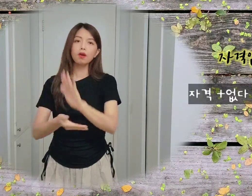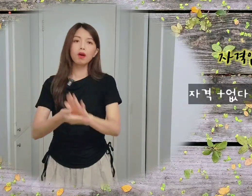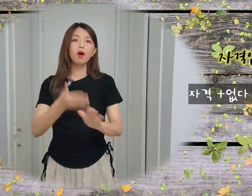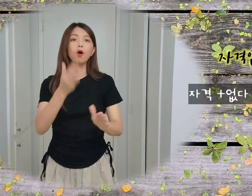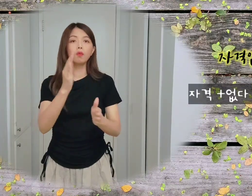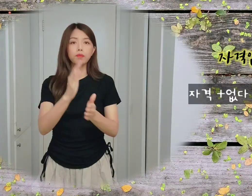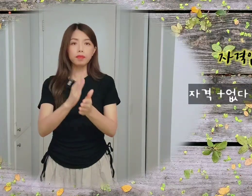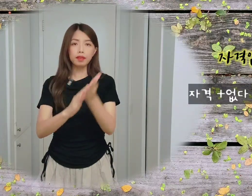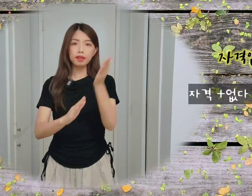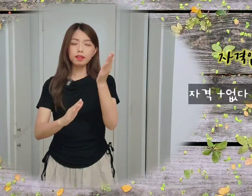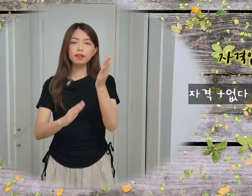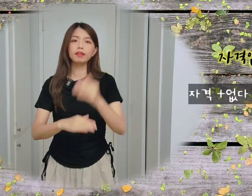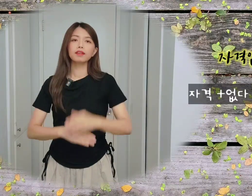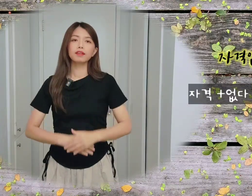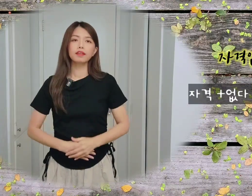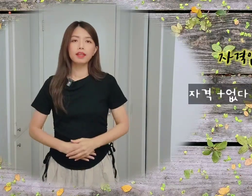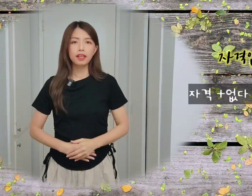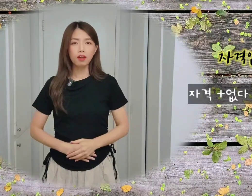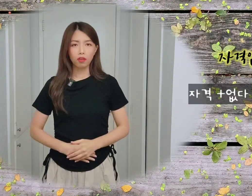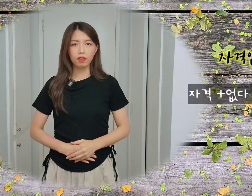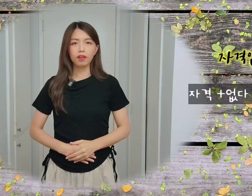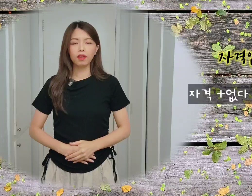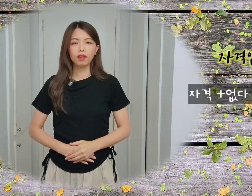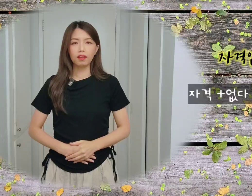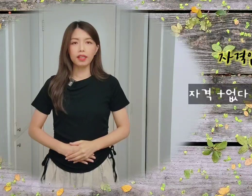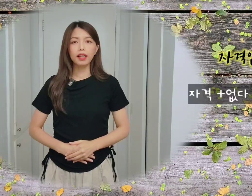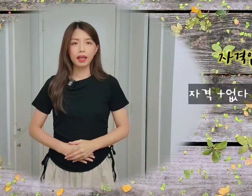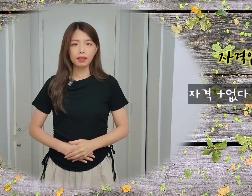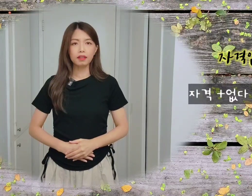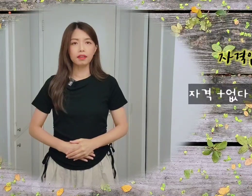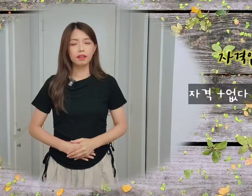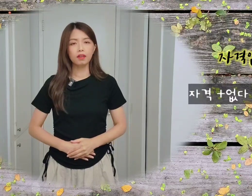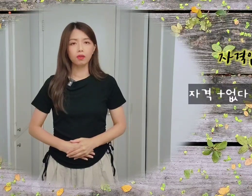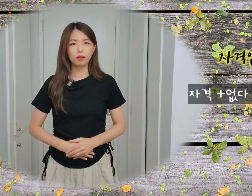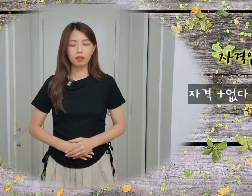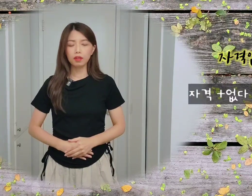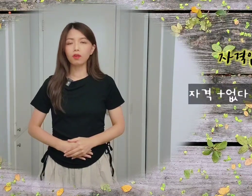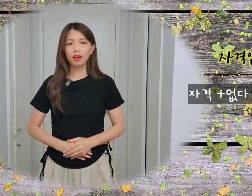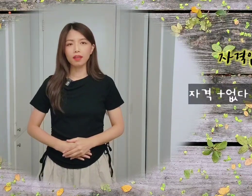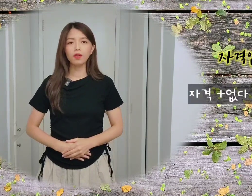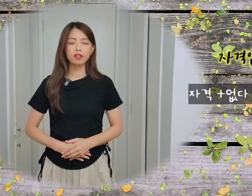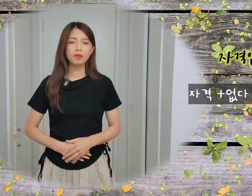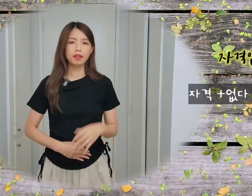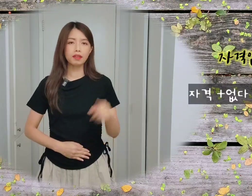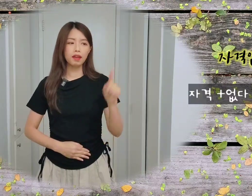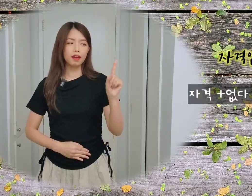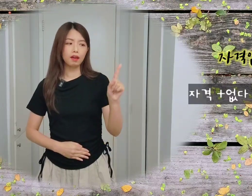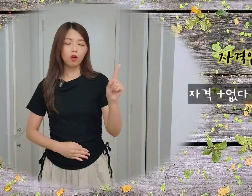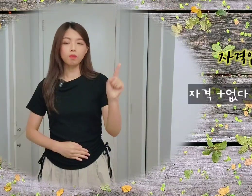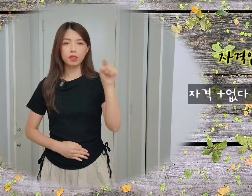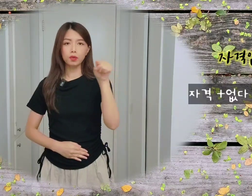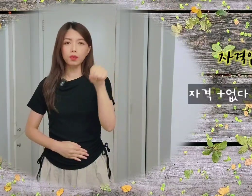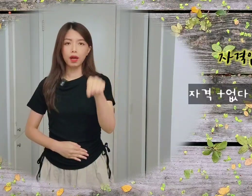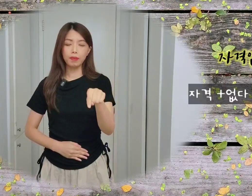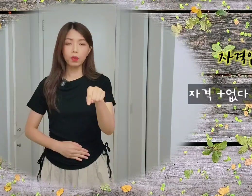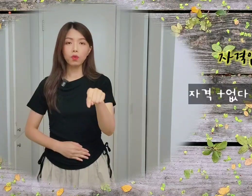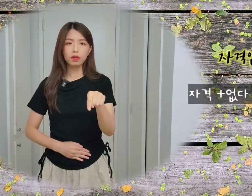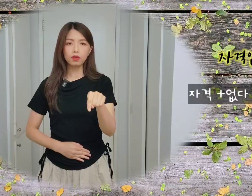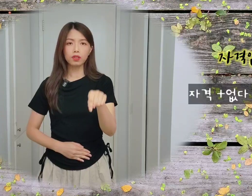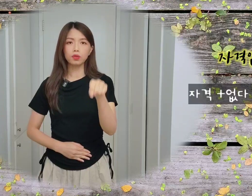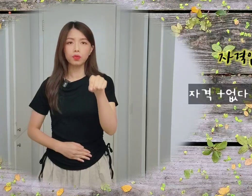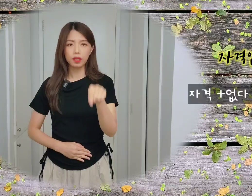자격 없는 이런, 이 같은 이렇게 해석하시면 되는데 검지로